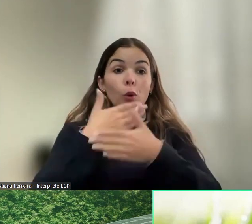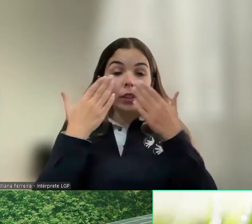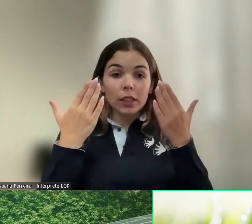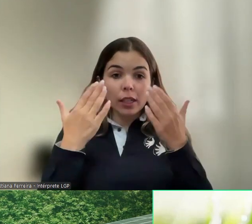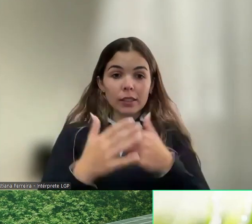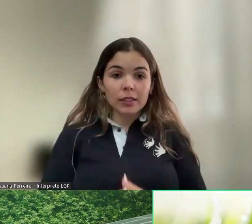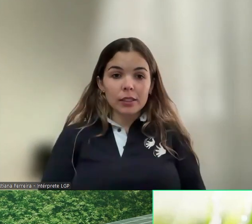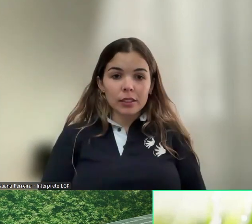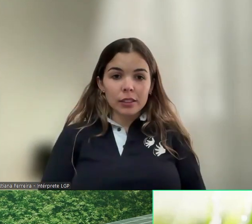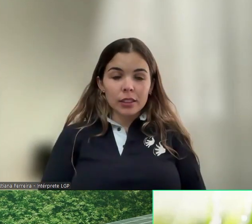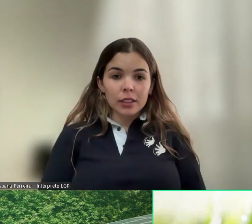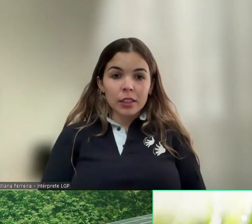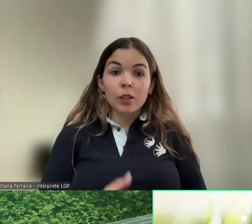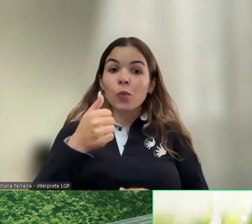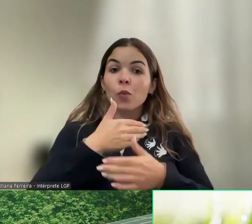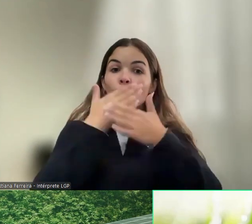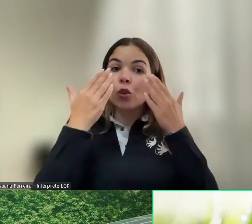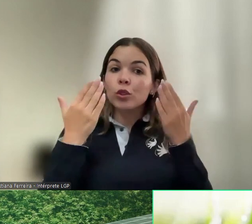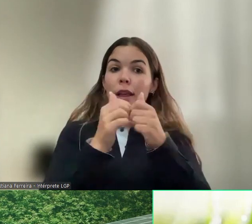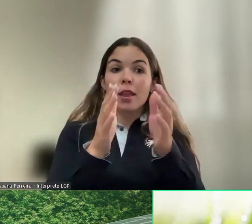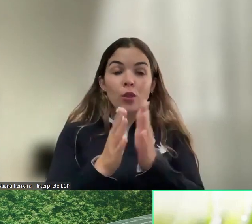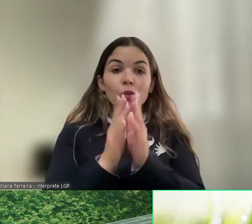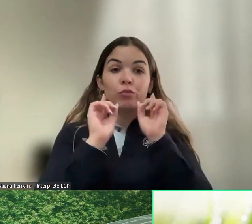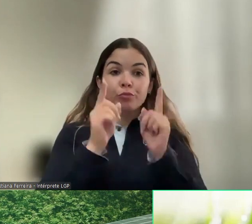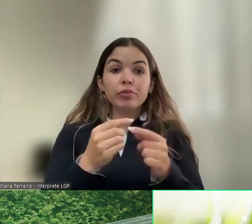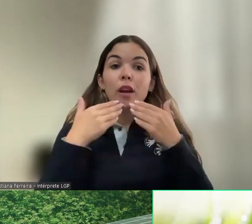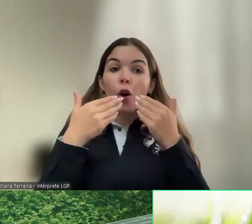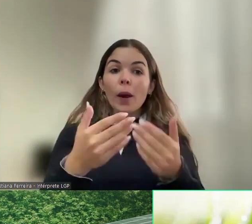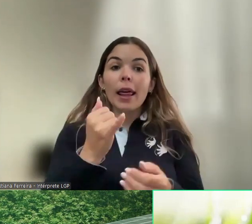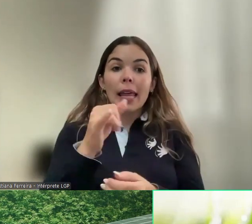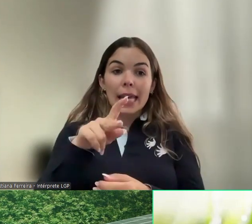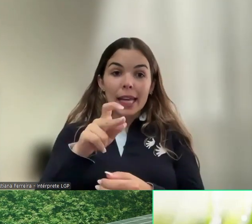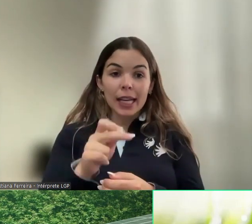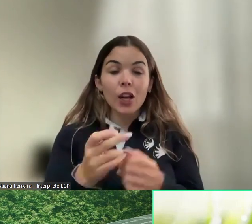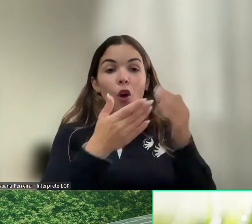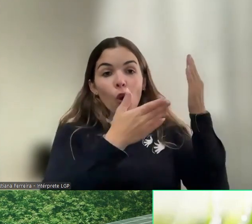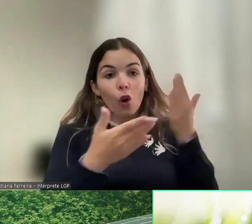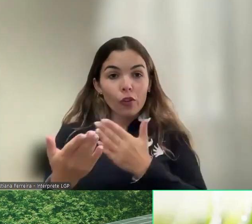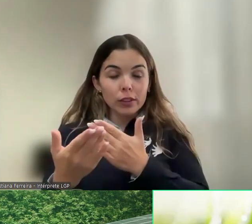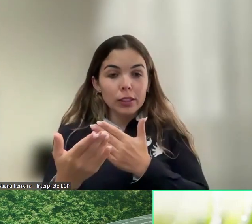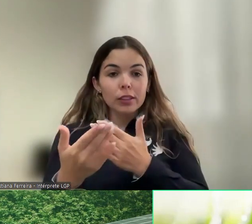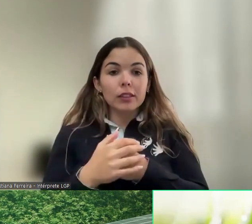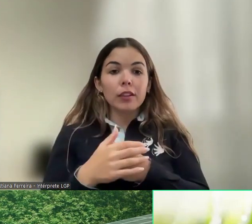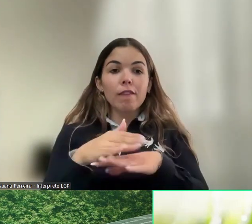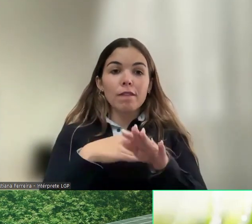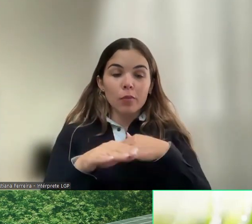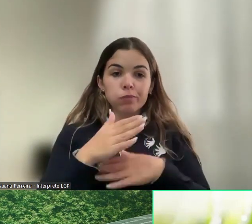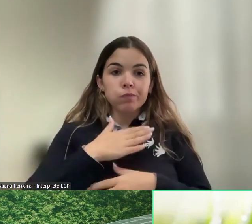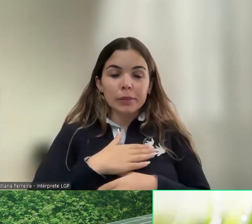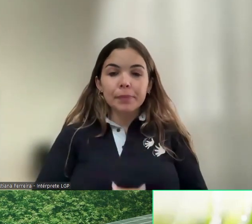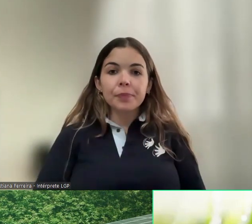Bom dia. Bom dia a todos. Começo por agradecer ao INA o convite que nos é feito